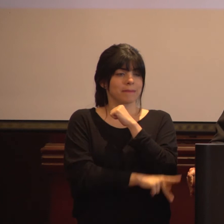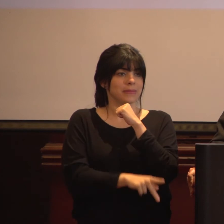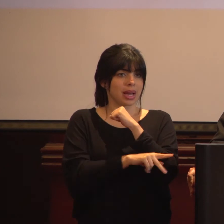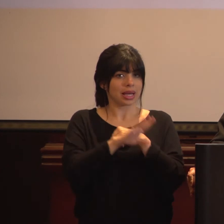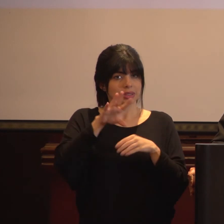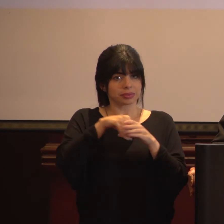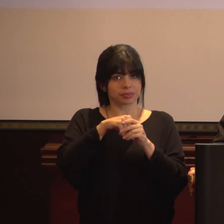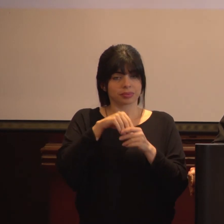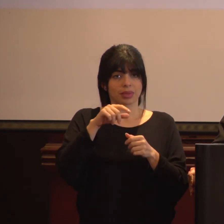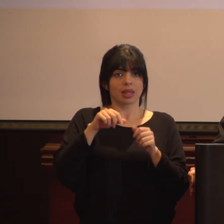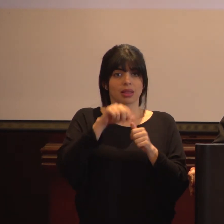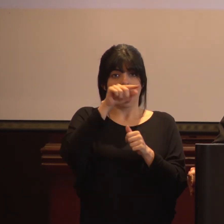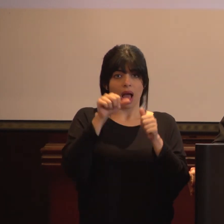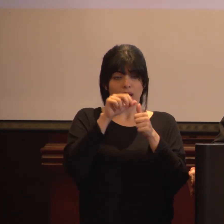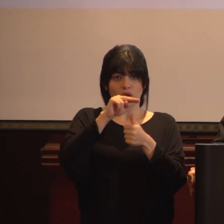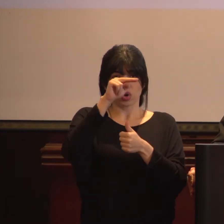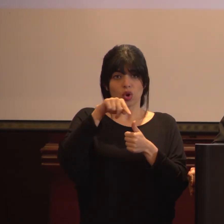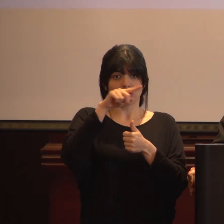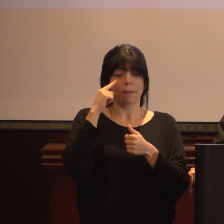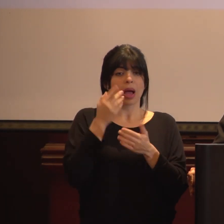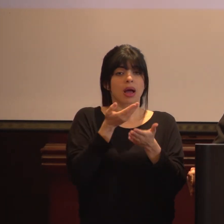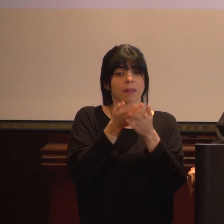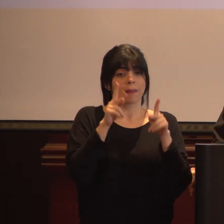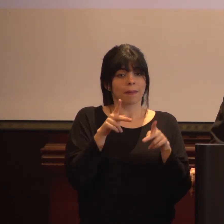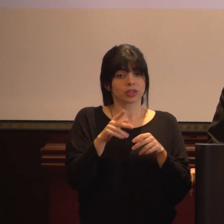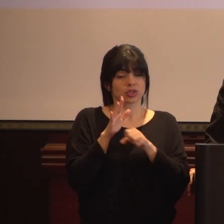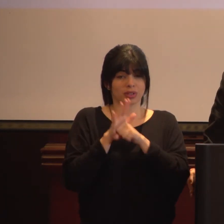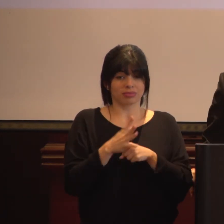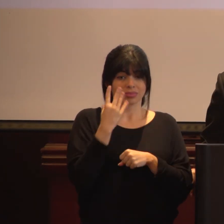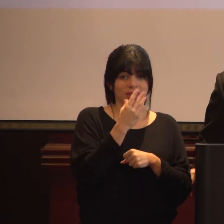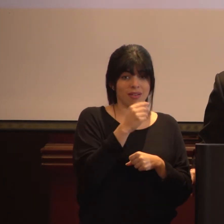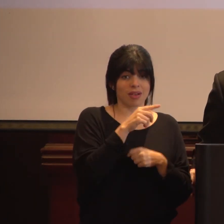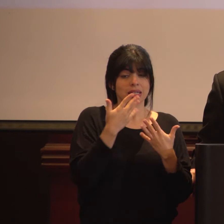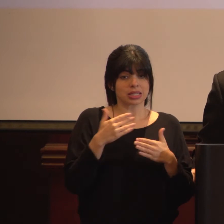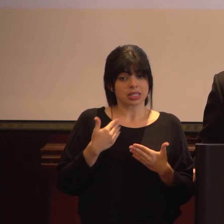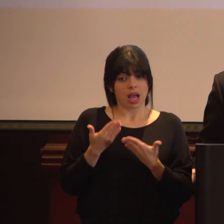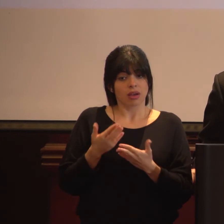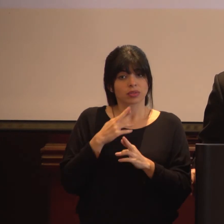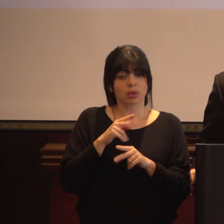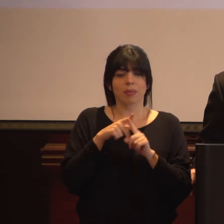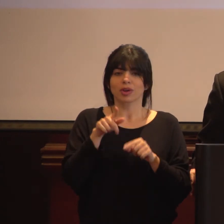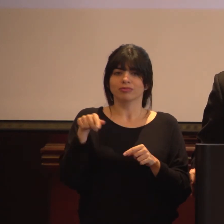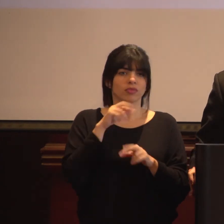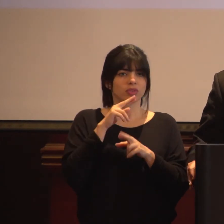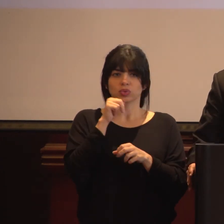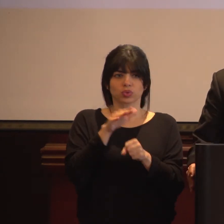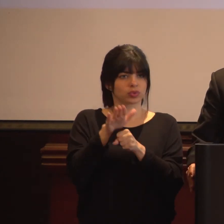conforman el Triángulo Norte plantea personas desplazadas de manera forzosa estos todavía no han sido